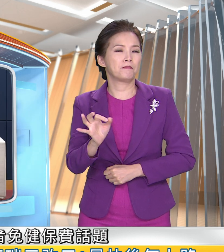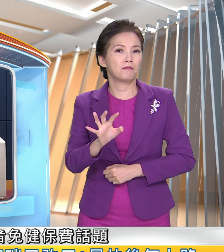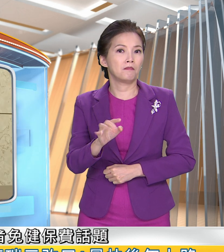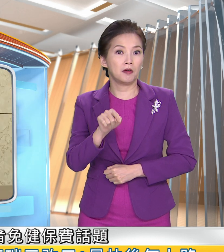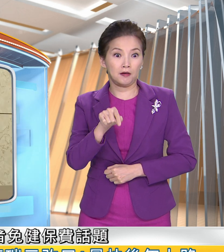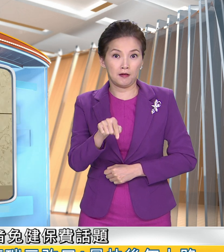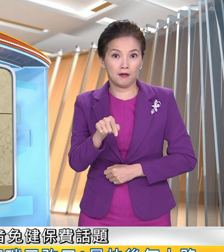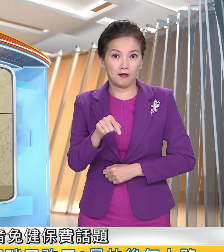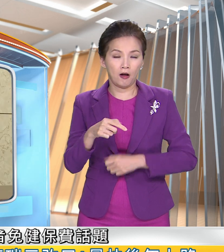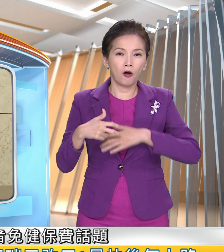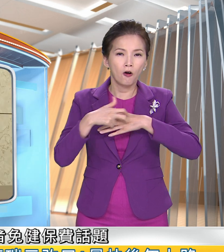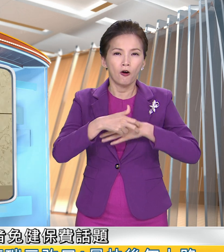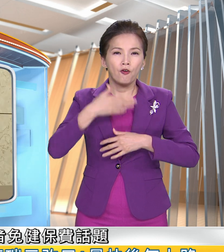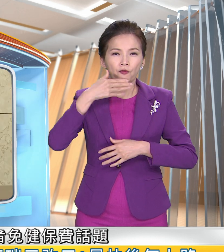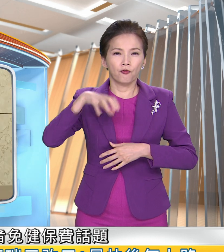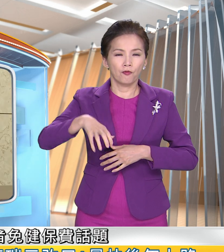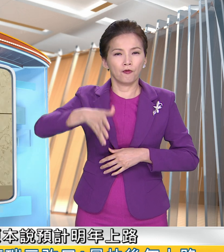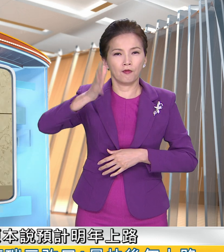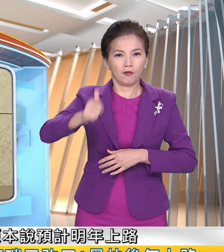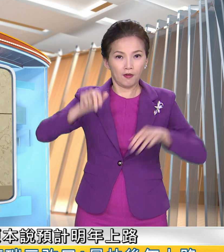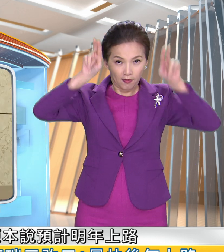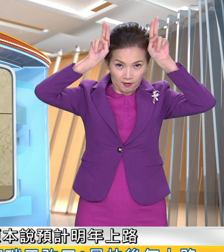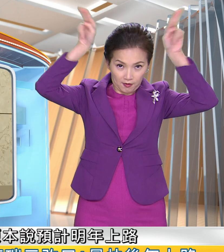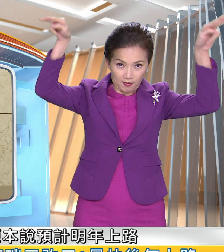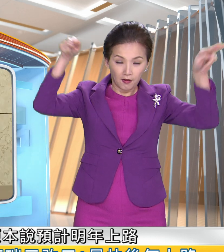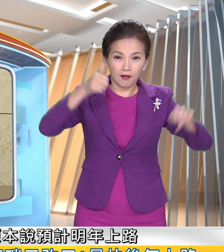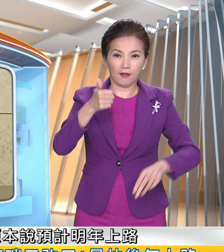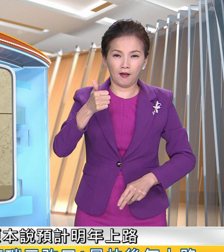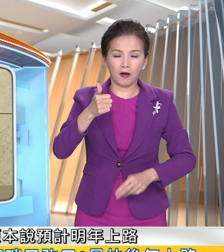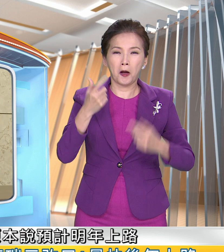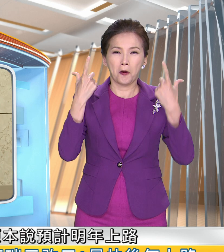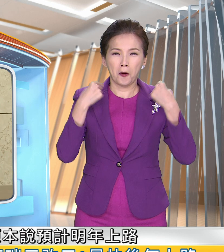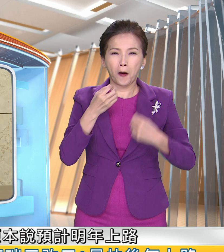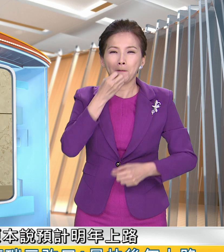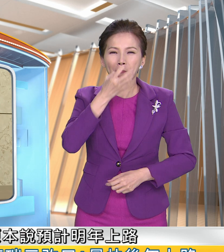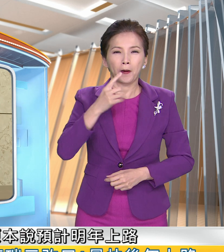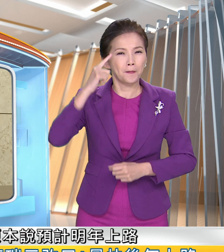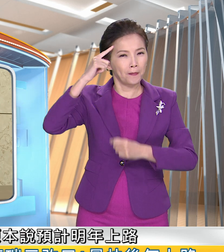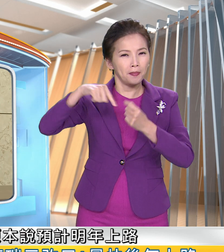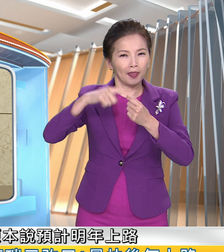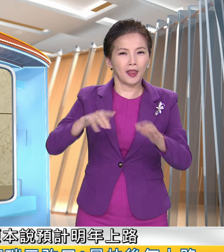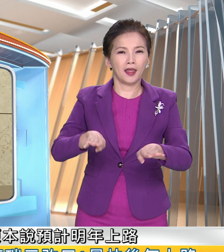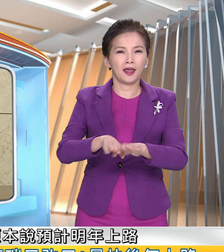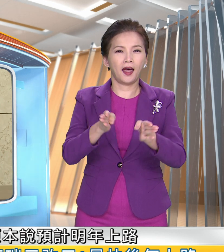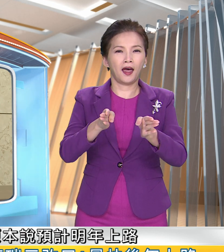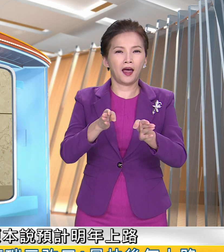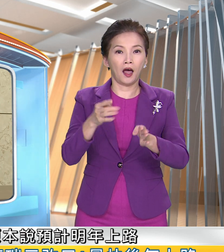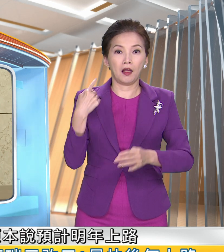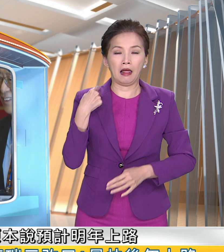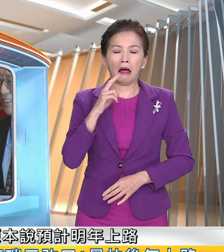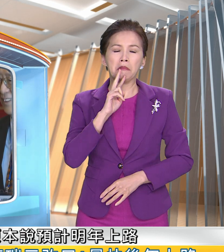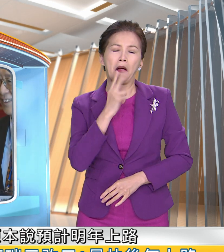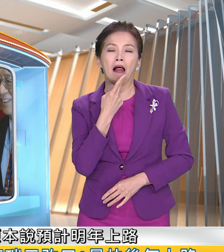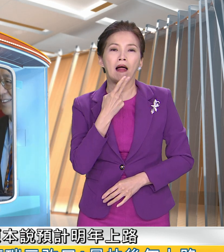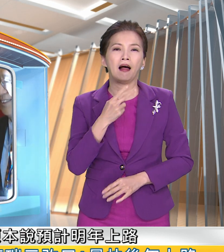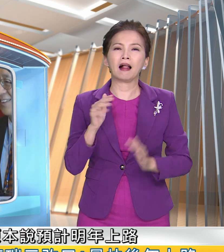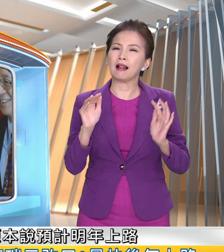健保费的话题，卫福部长薛瑞元原本说预计明年上路，昨天改